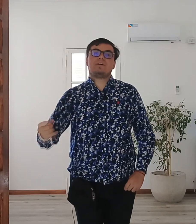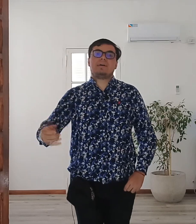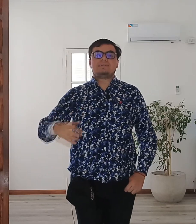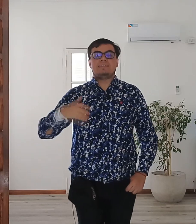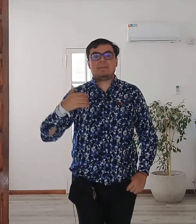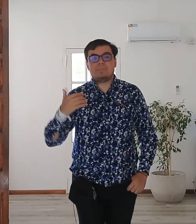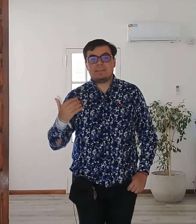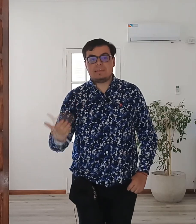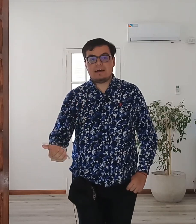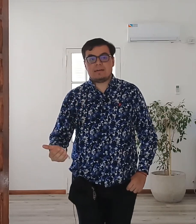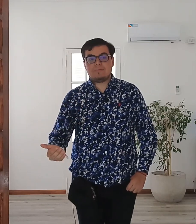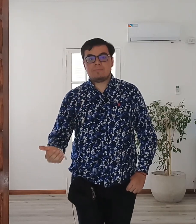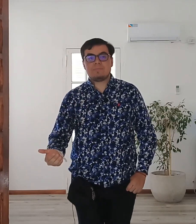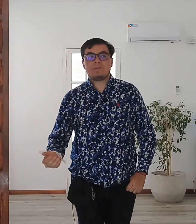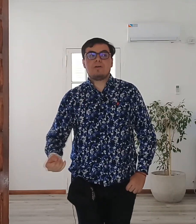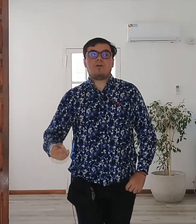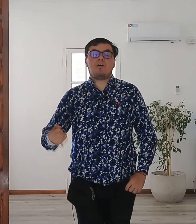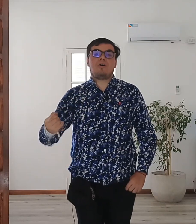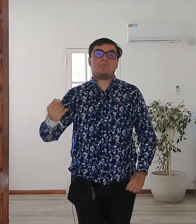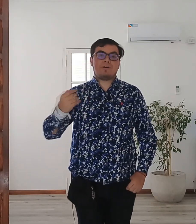es limitada. O mejor